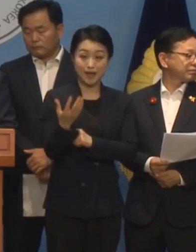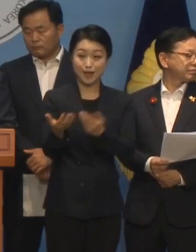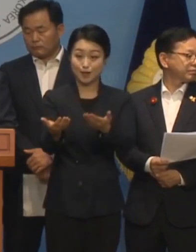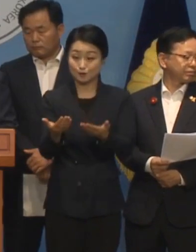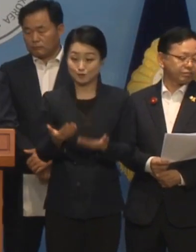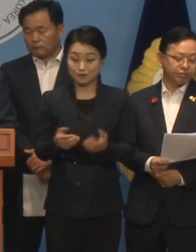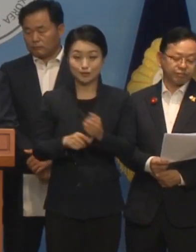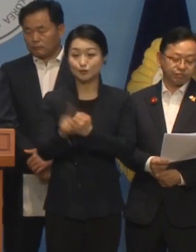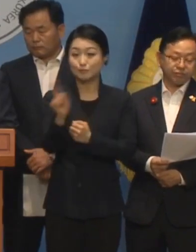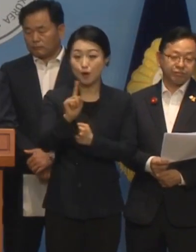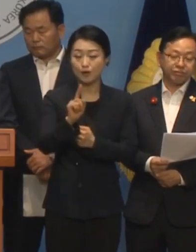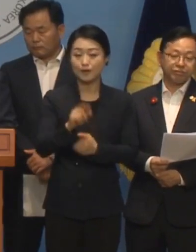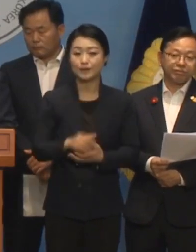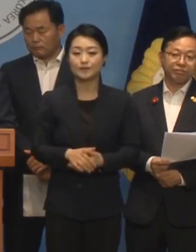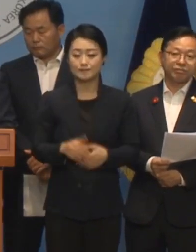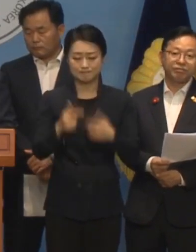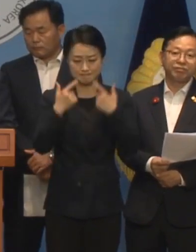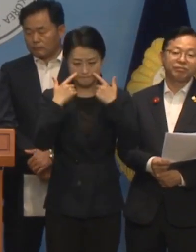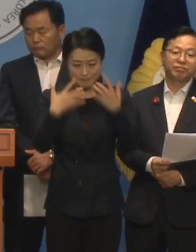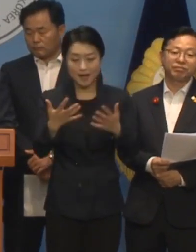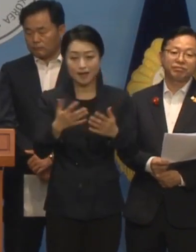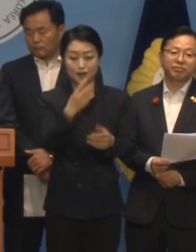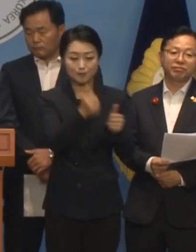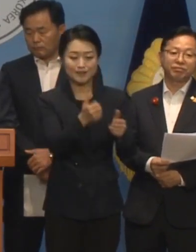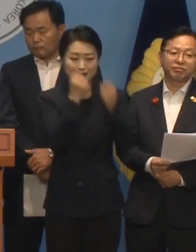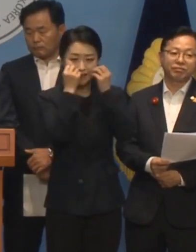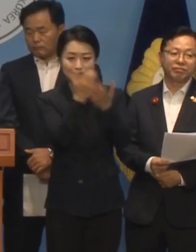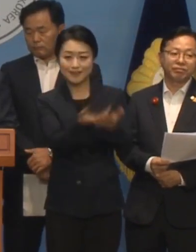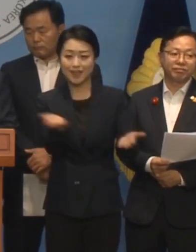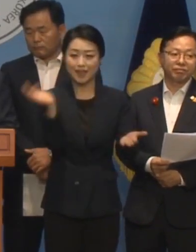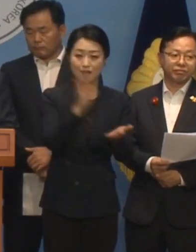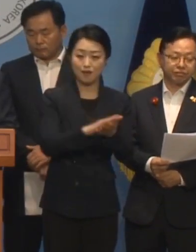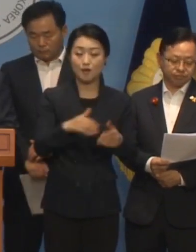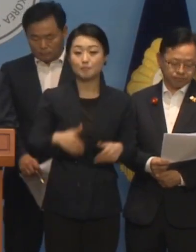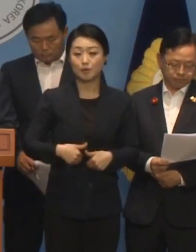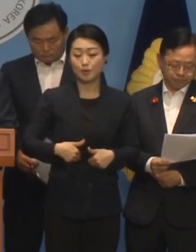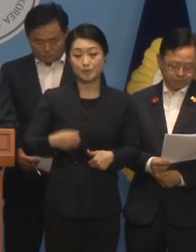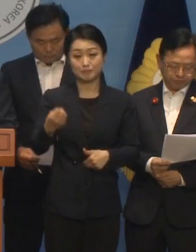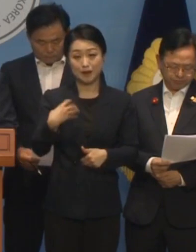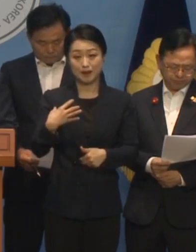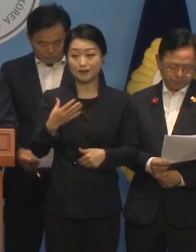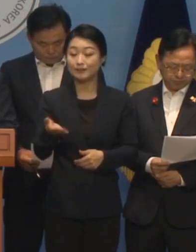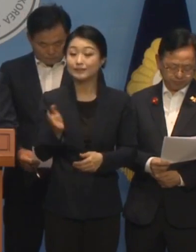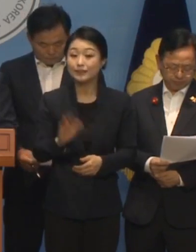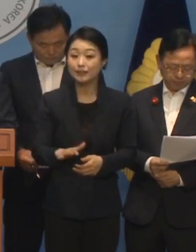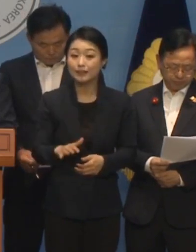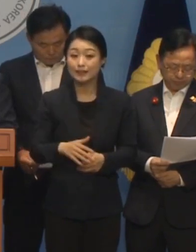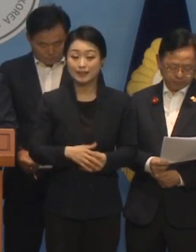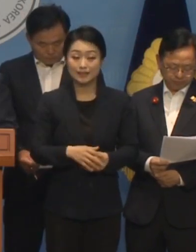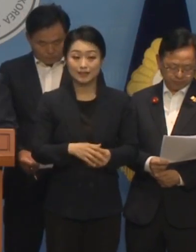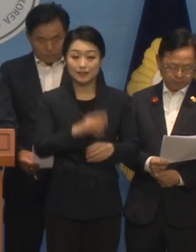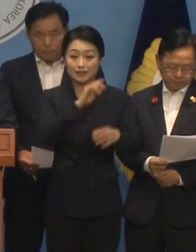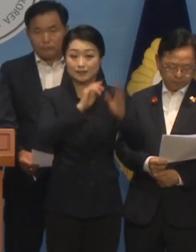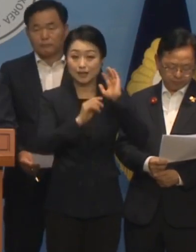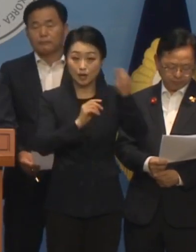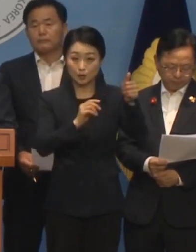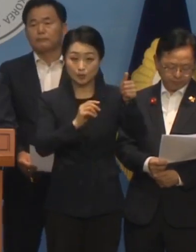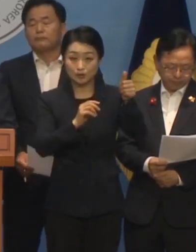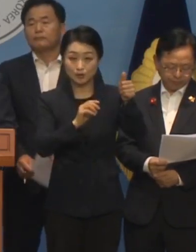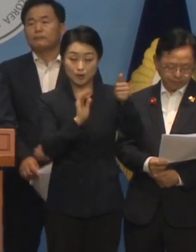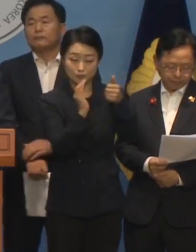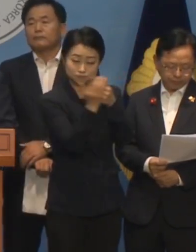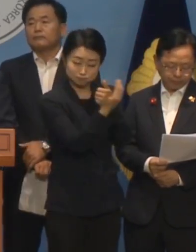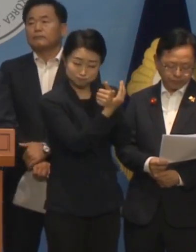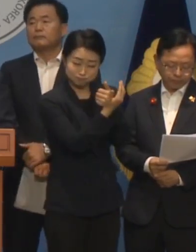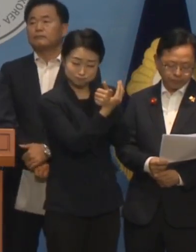몰아준 이유는 명백합니다. 검찰개혁을 제대로 하라는 것입니다. 그럼에도 살아있는 권력의 복지 부동 수준을